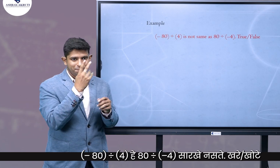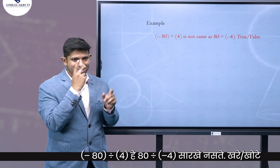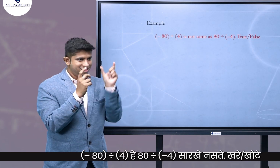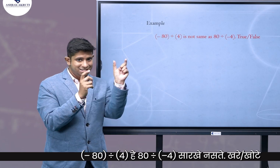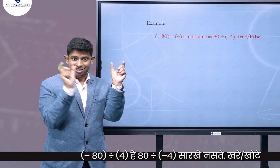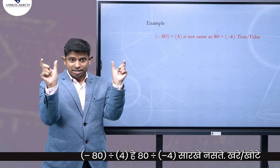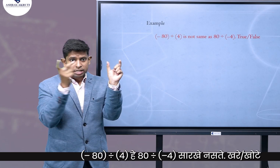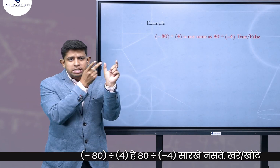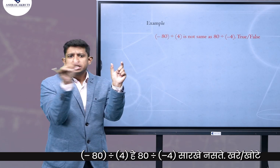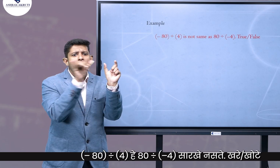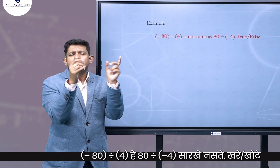-80 डिवाइड बाय 4 हे